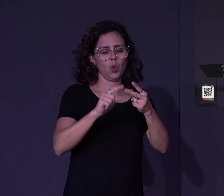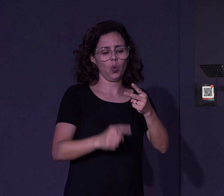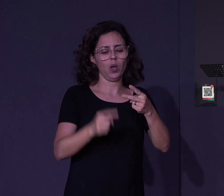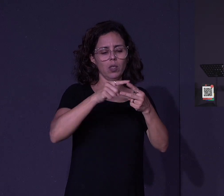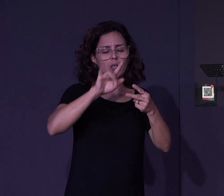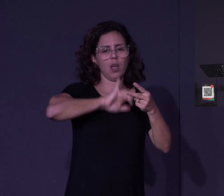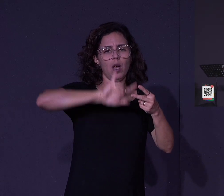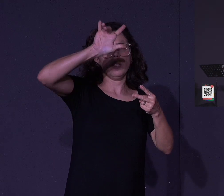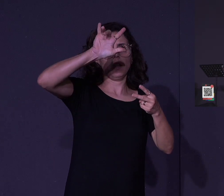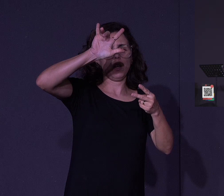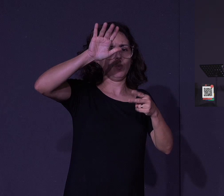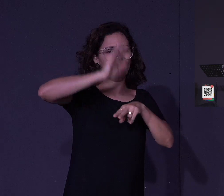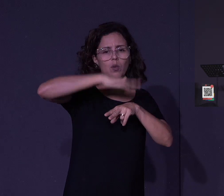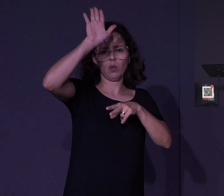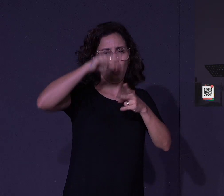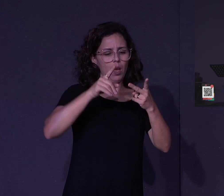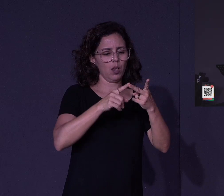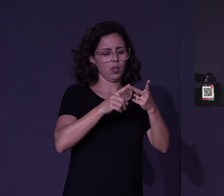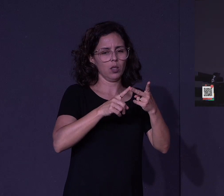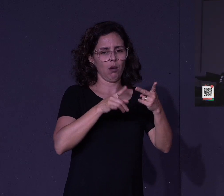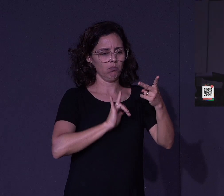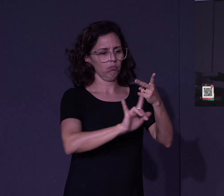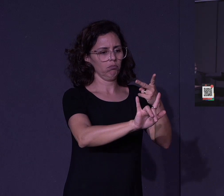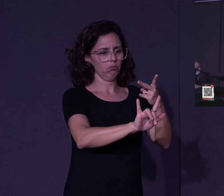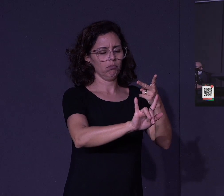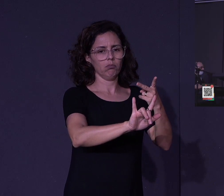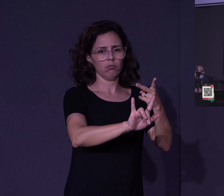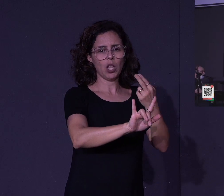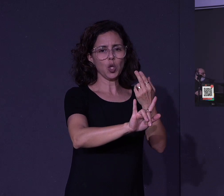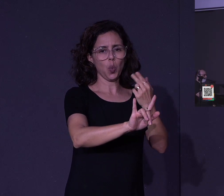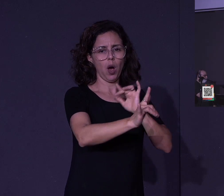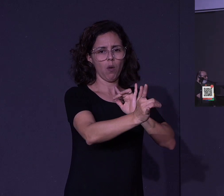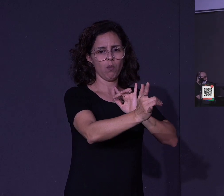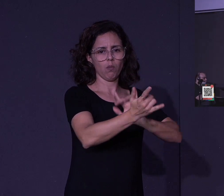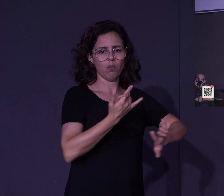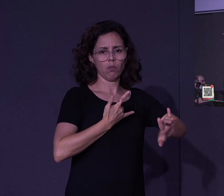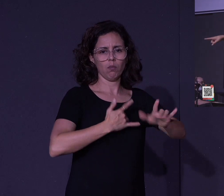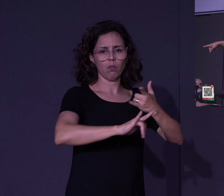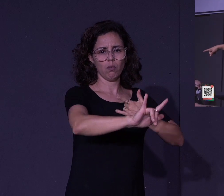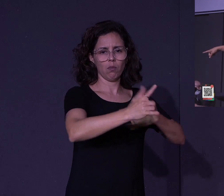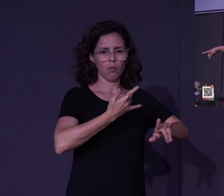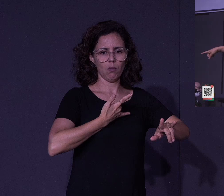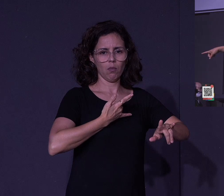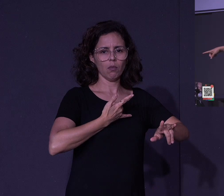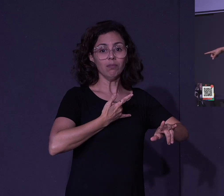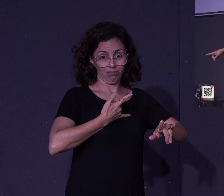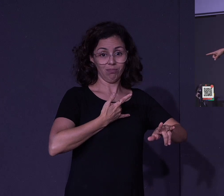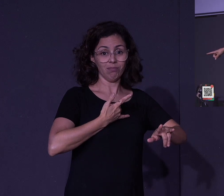esse: ame ao próximo como a ti mesmo. Porque desses 2 dependem toda a lei e os